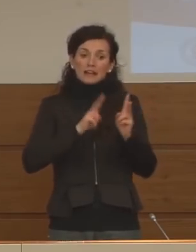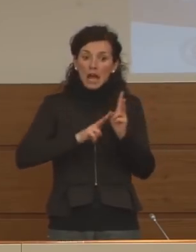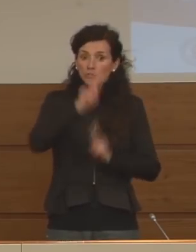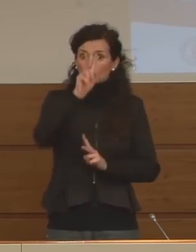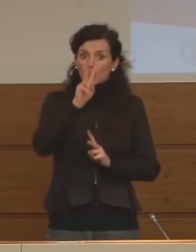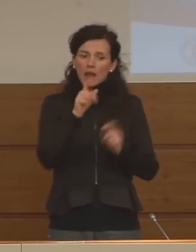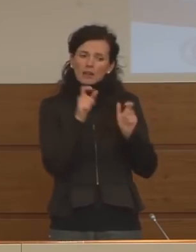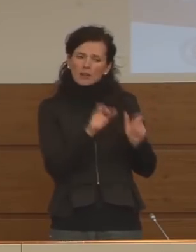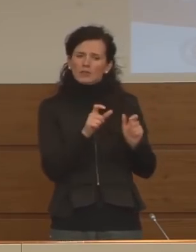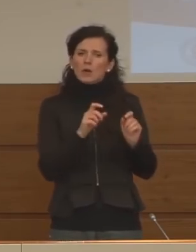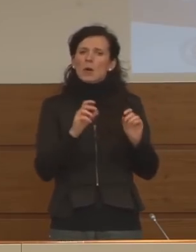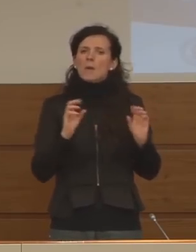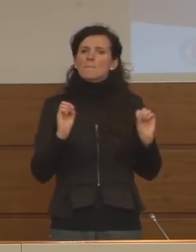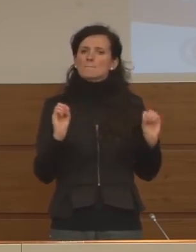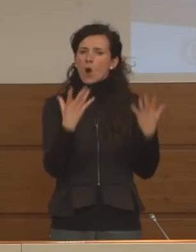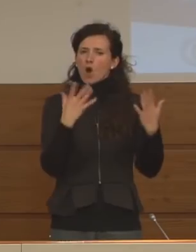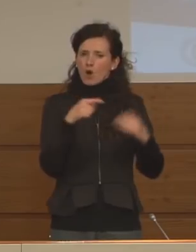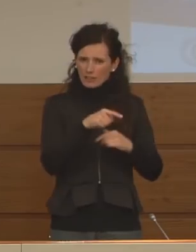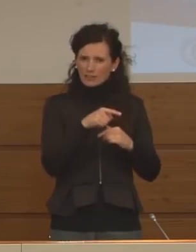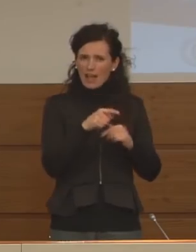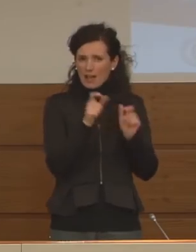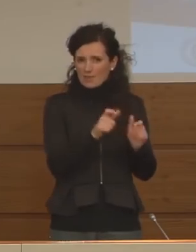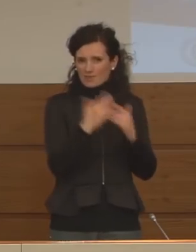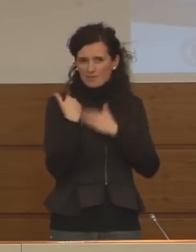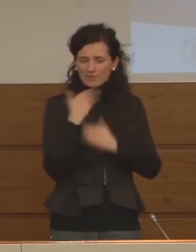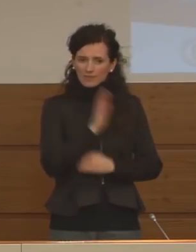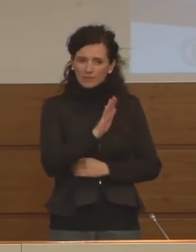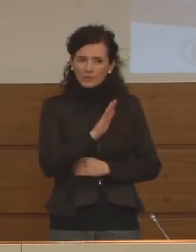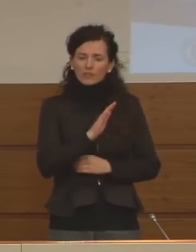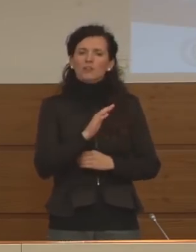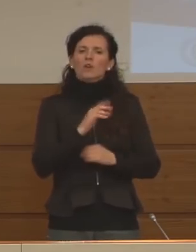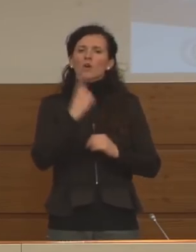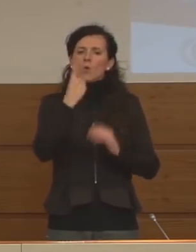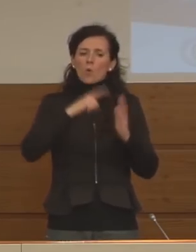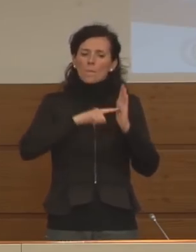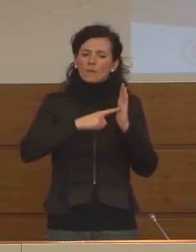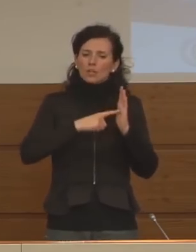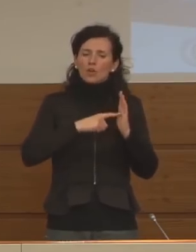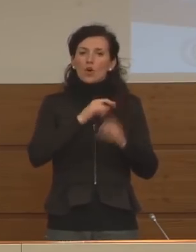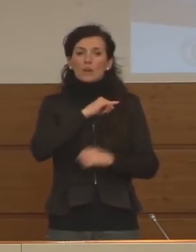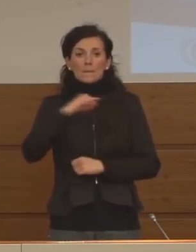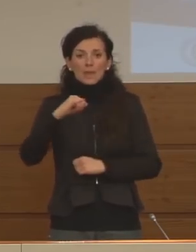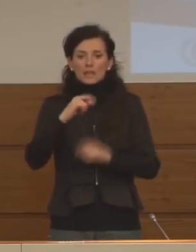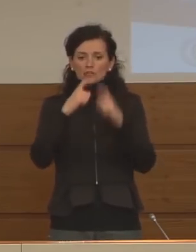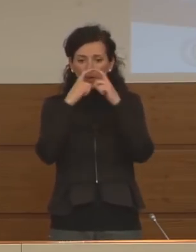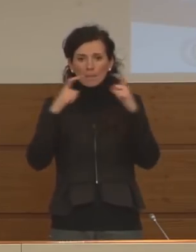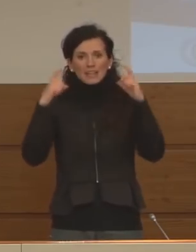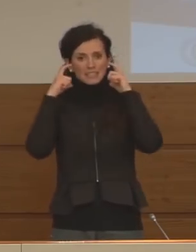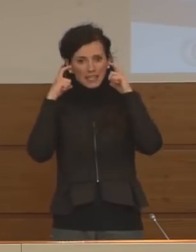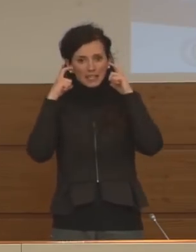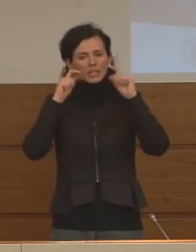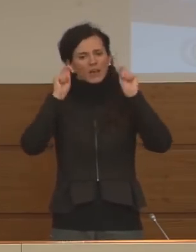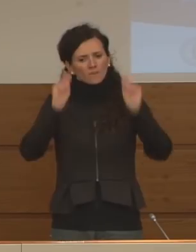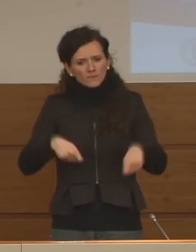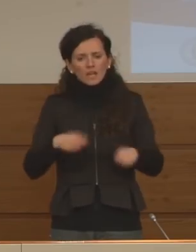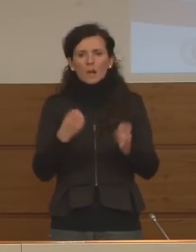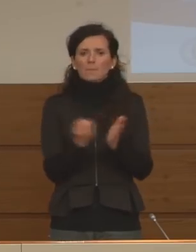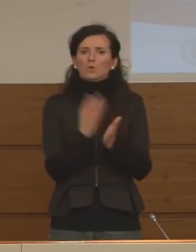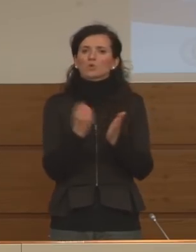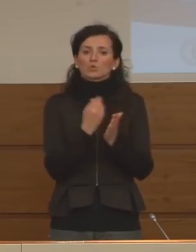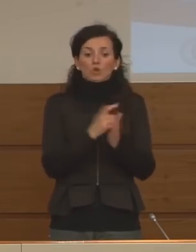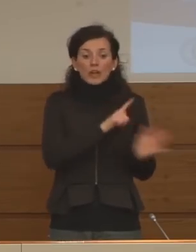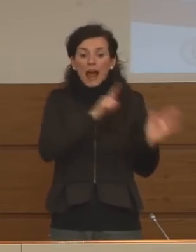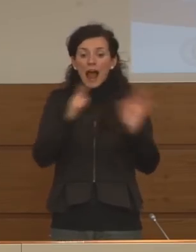avviato la produzione di un milione e mezzo di mascherine alla settimana a